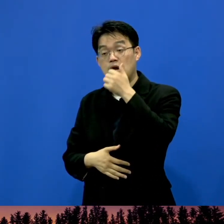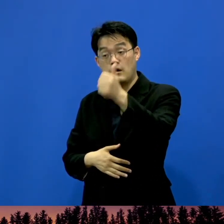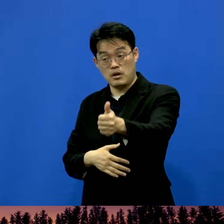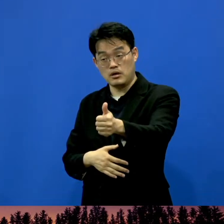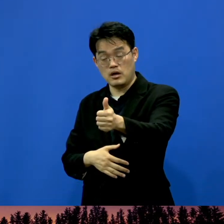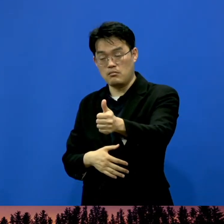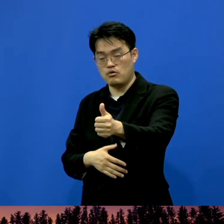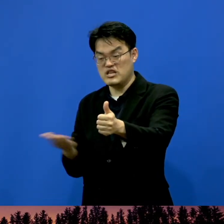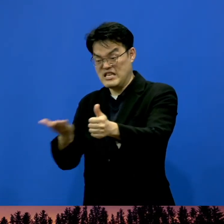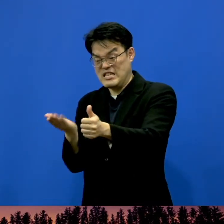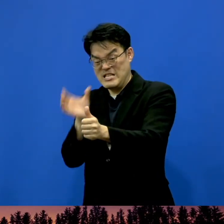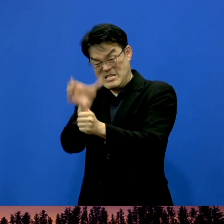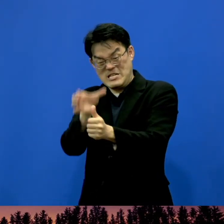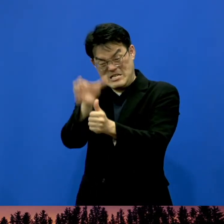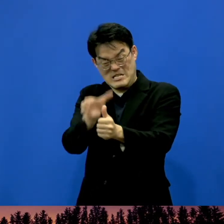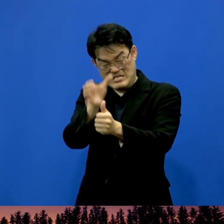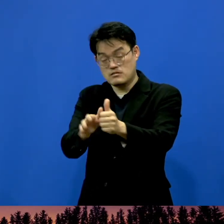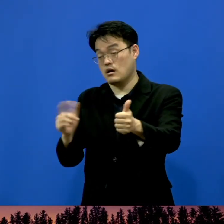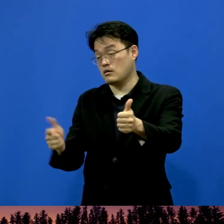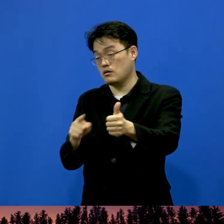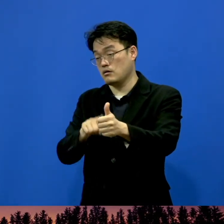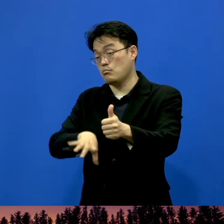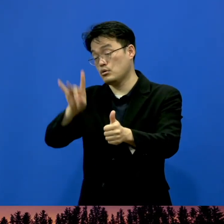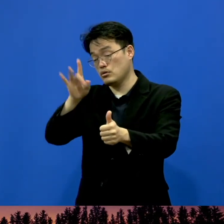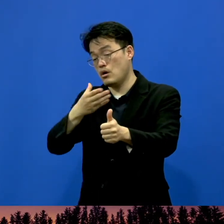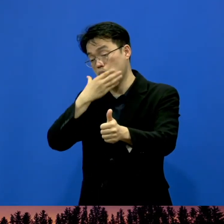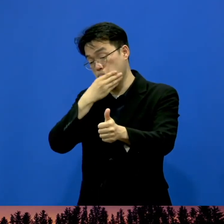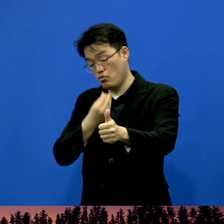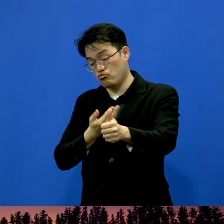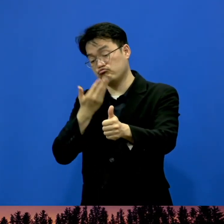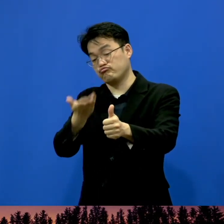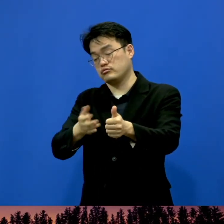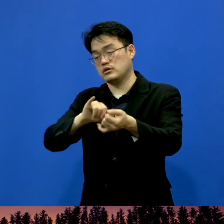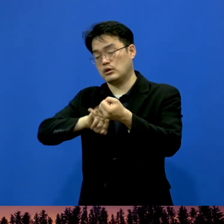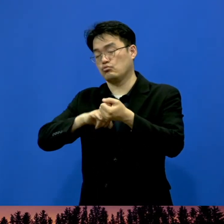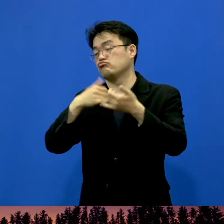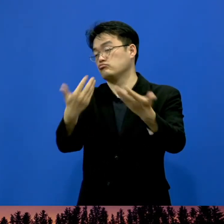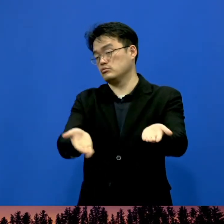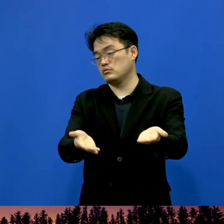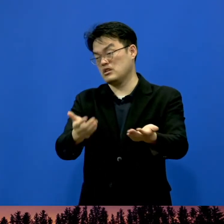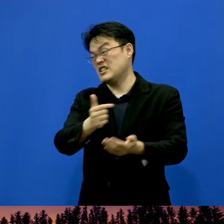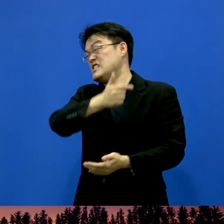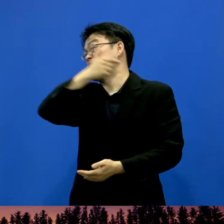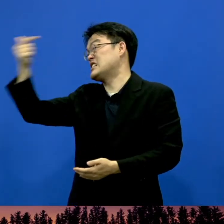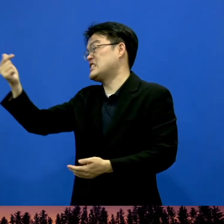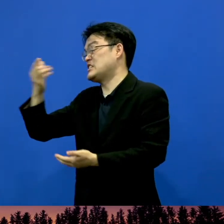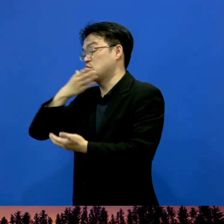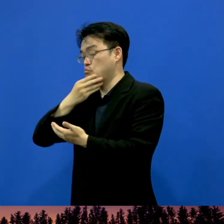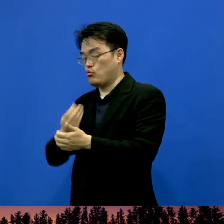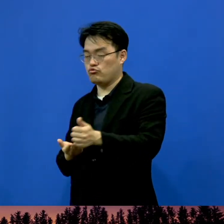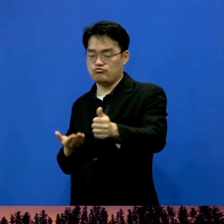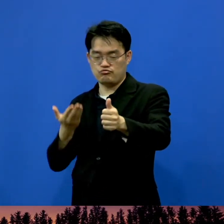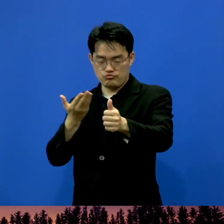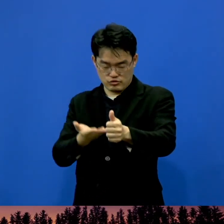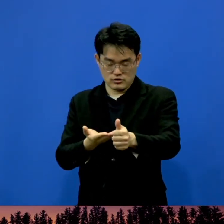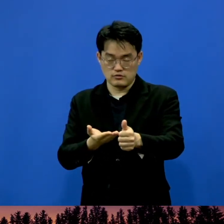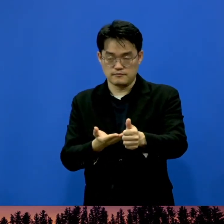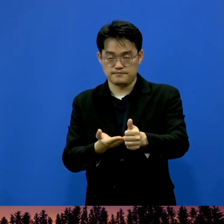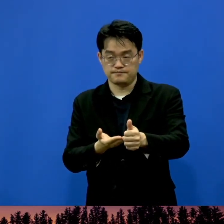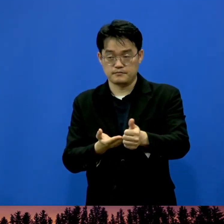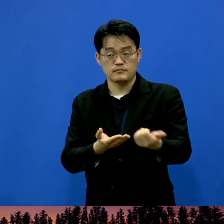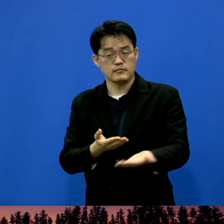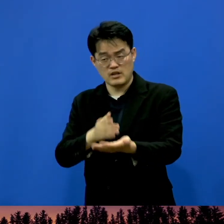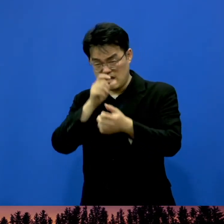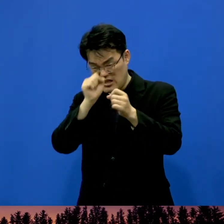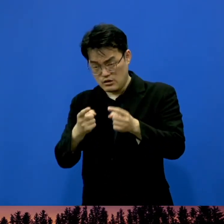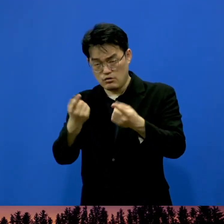그냥 부르시지 않아요. 그냥 일시키지 않아요. 훨씬 더 하나님이 먼저 복을 약속하시는 것이죠. 여러분 기회를 주신다는